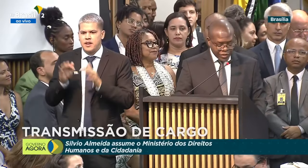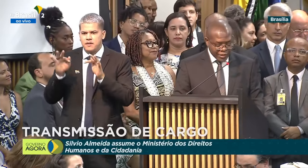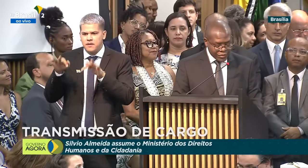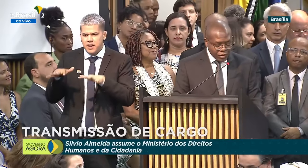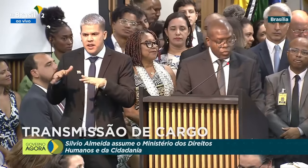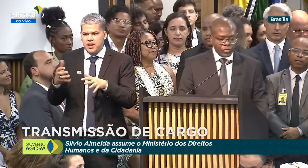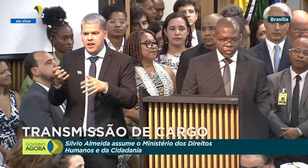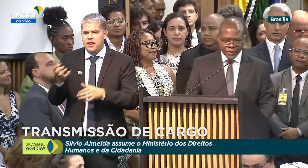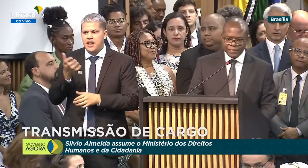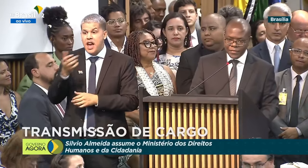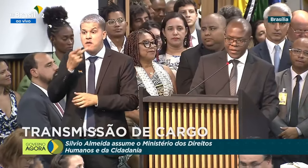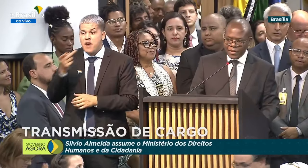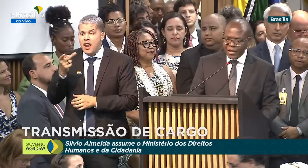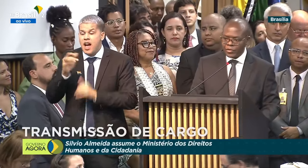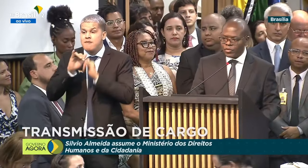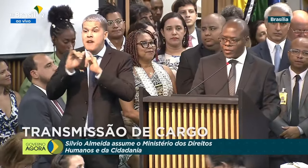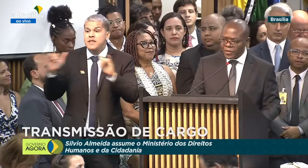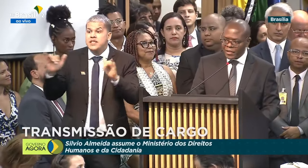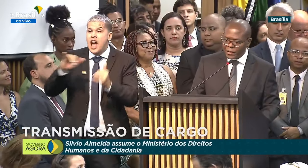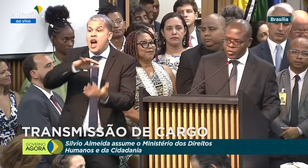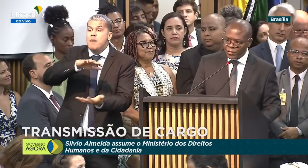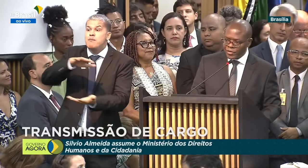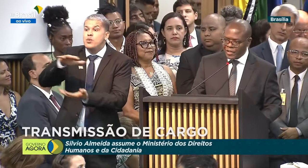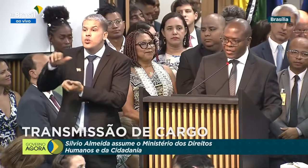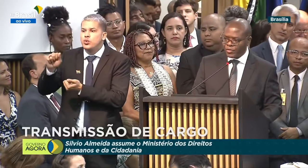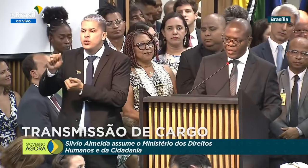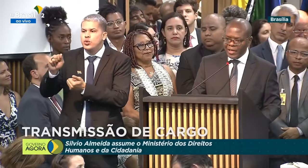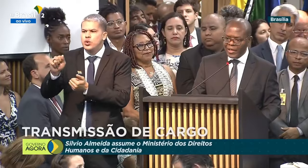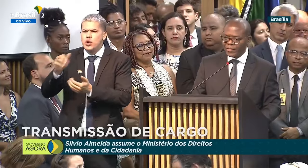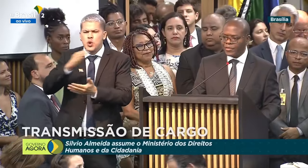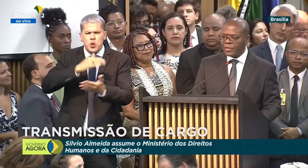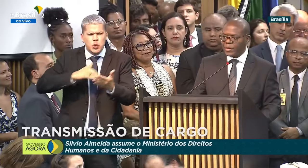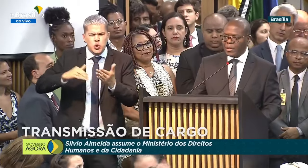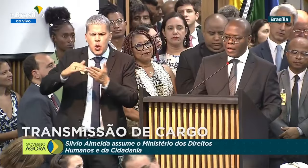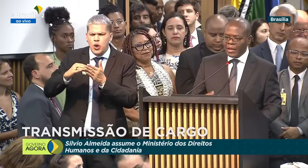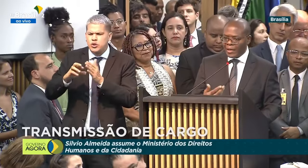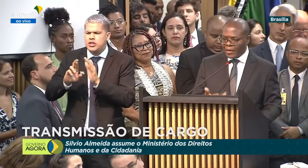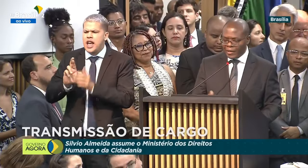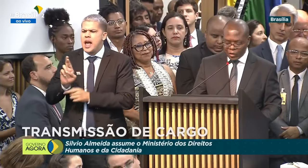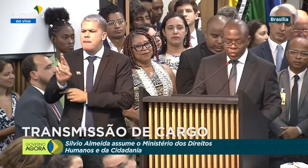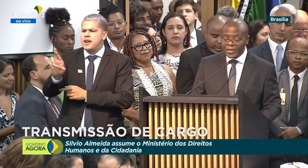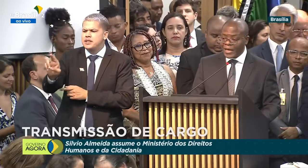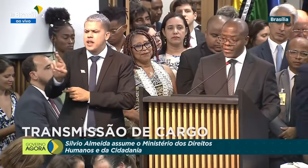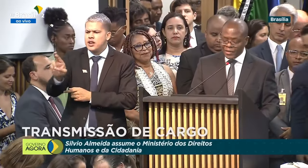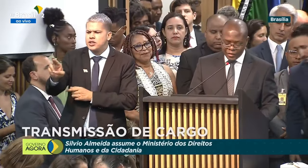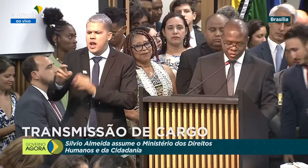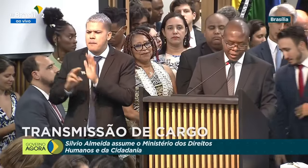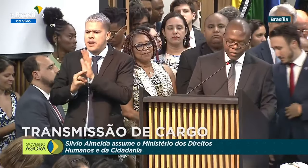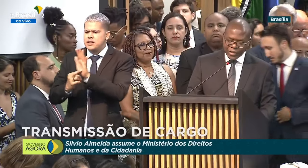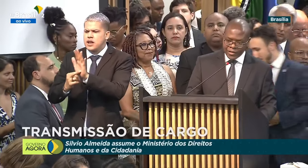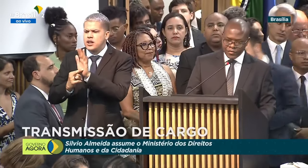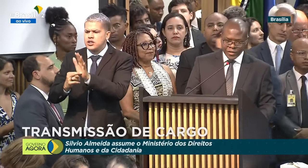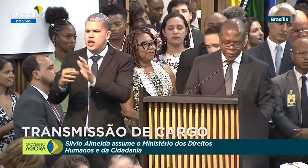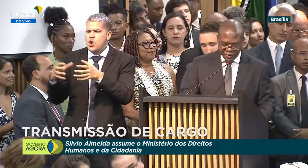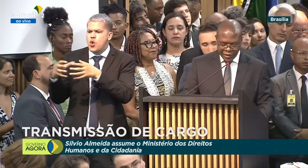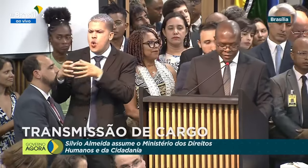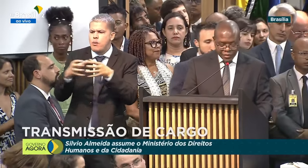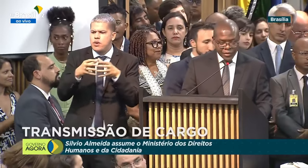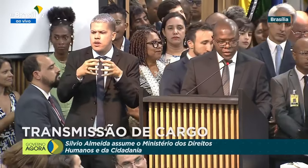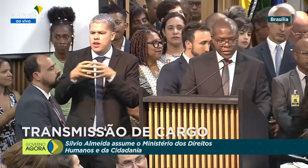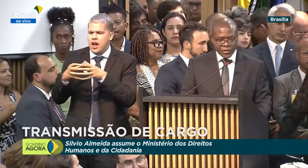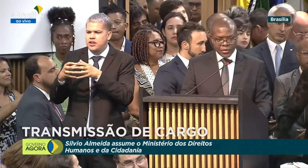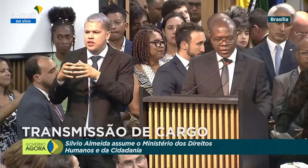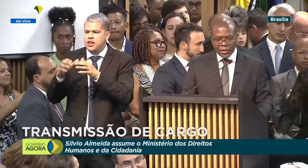da era do desmonte querendo dizer o mundo né a todos os representantes internacionais a Comunidade Internacional que aqui se faz